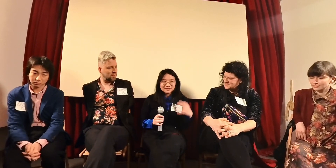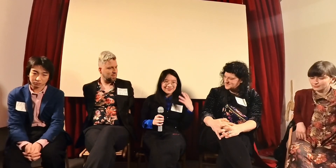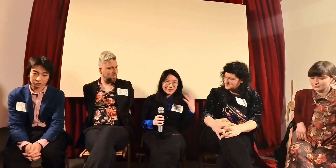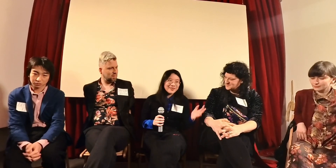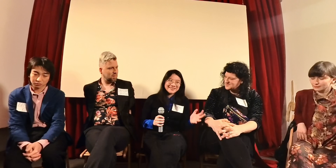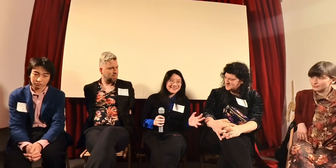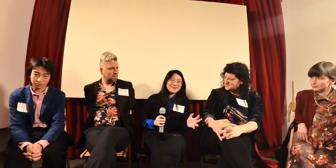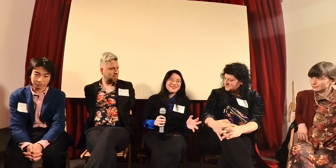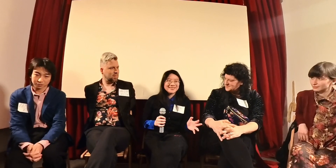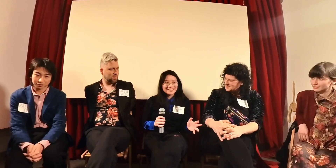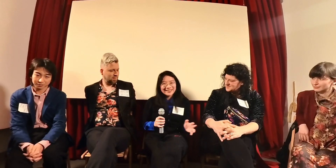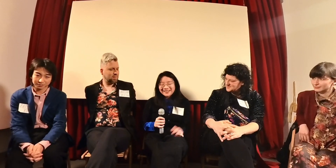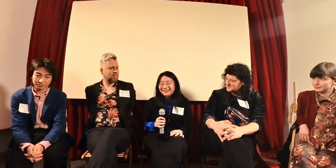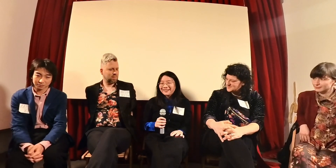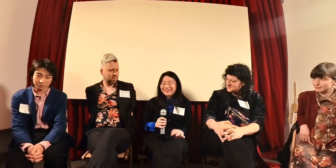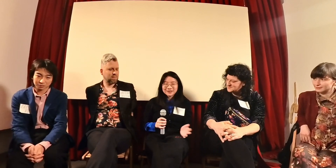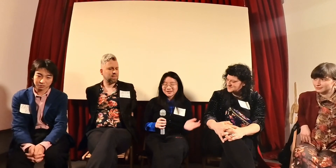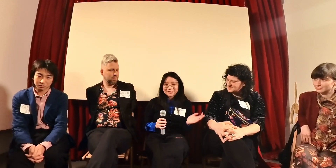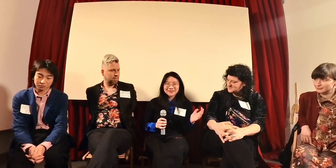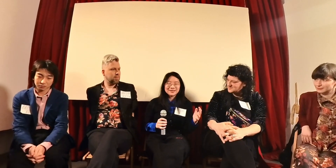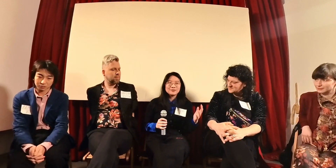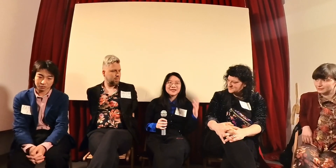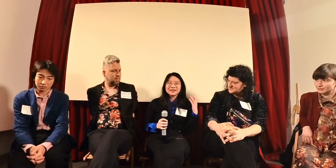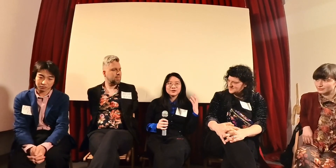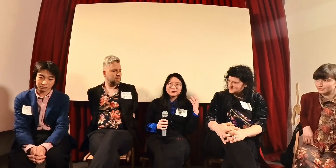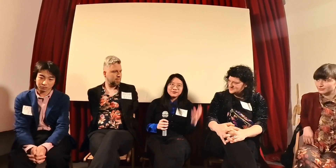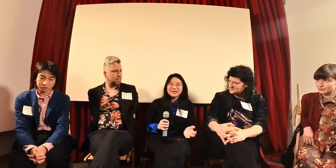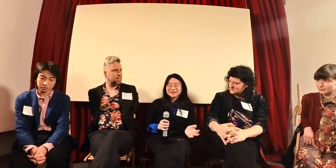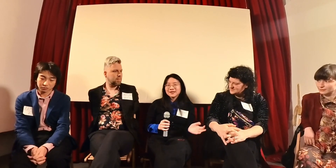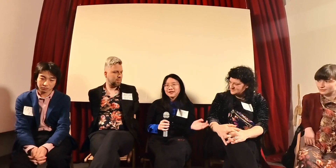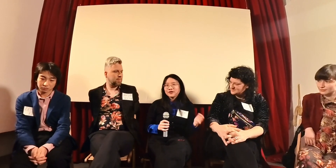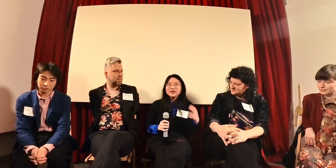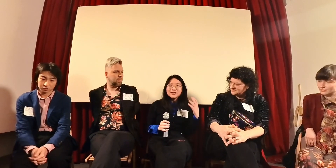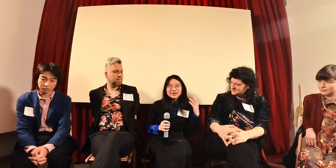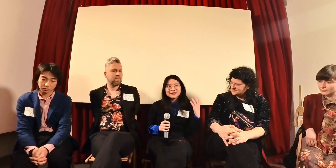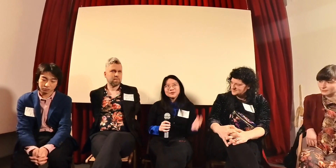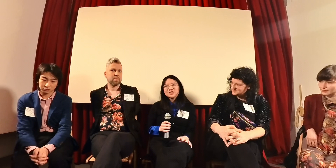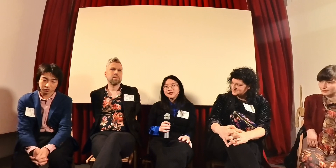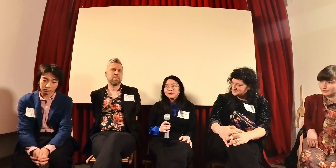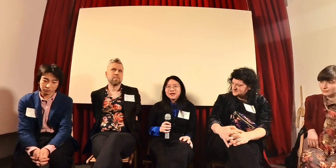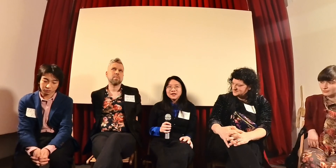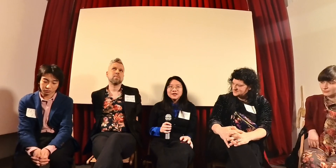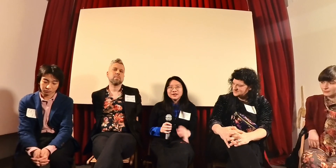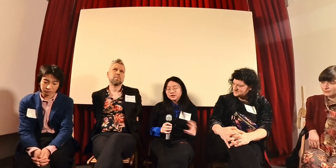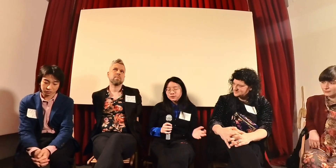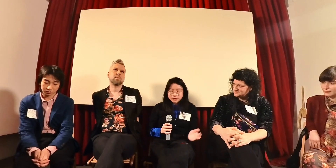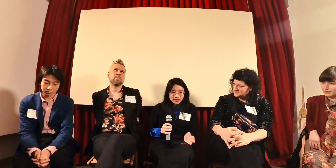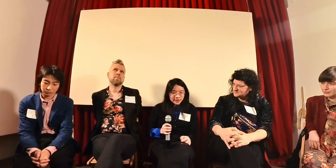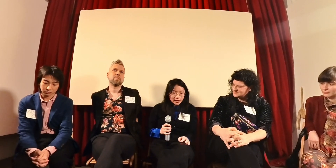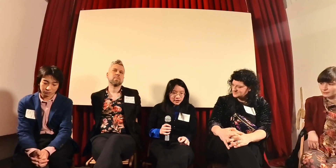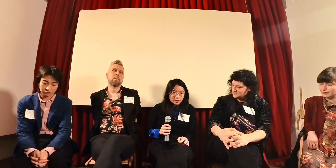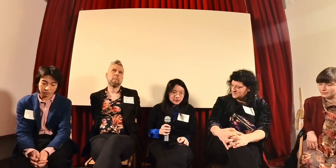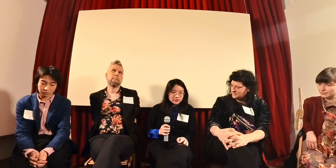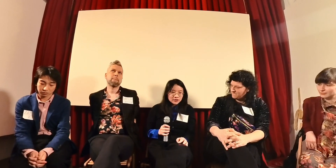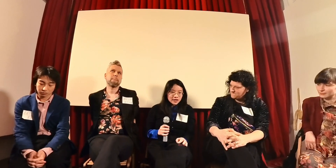dopad reprezentace menšin a až teďka se nad tím nějak jako výrazněji jako zamýšlím a jak je to